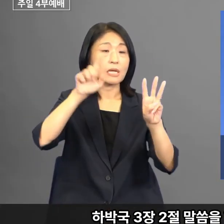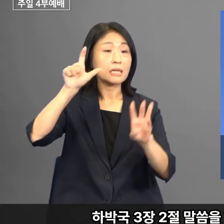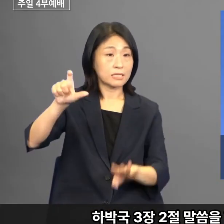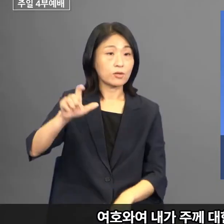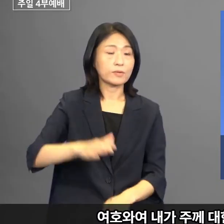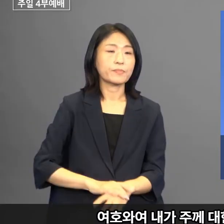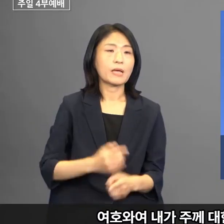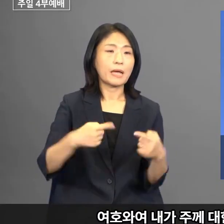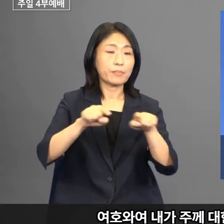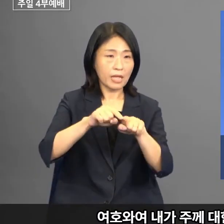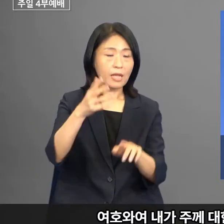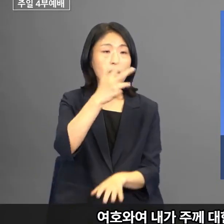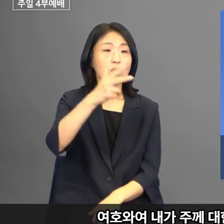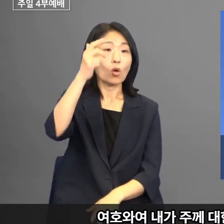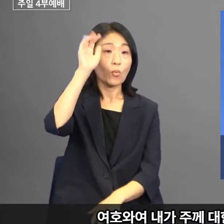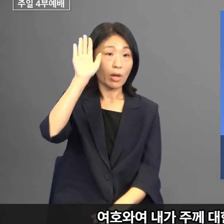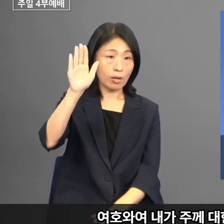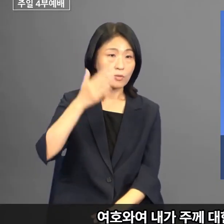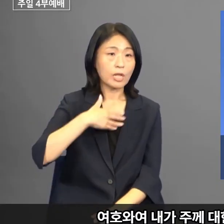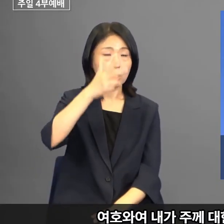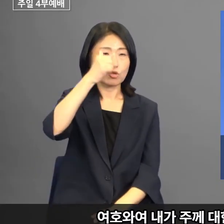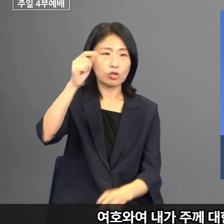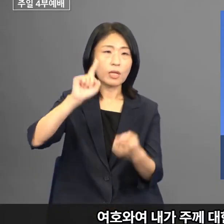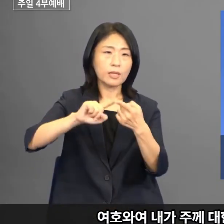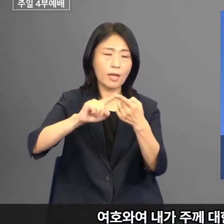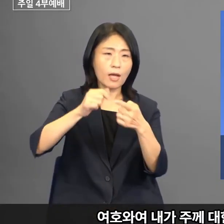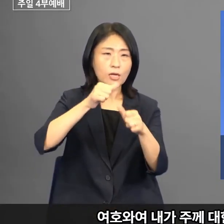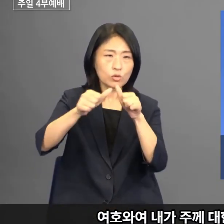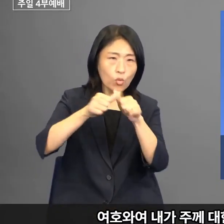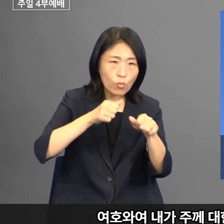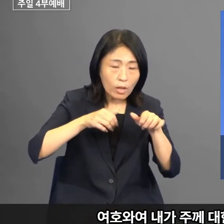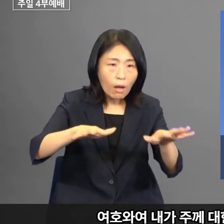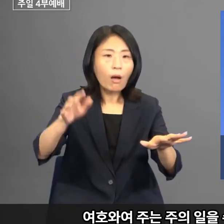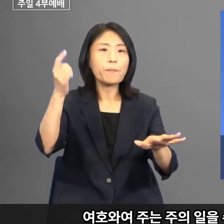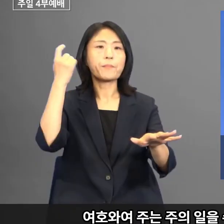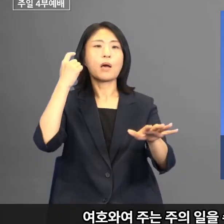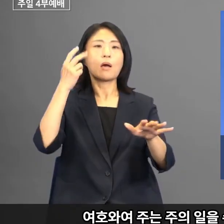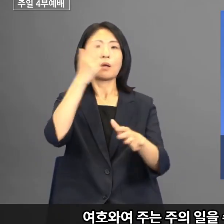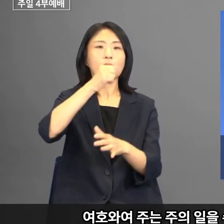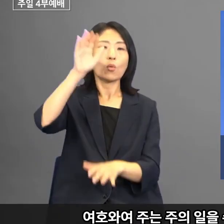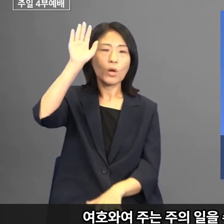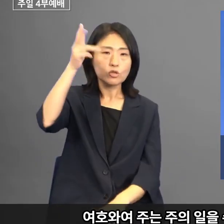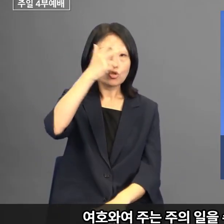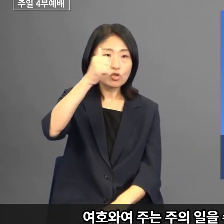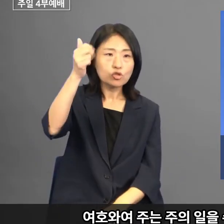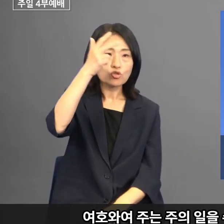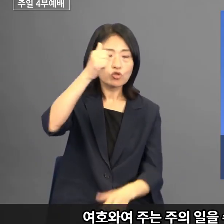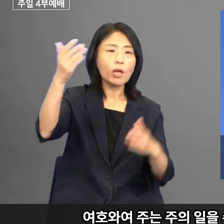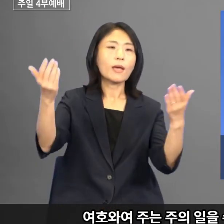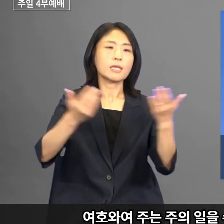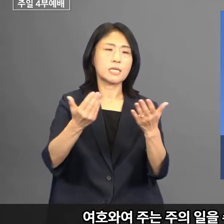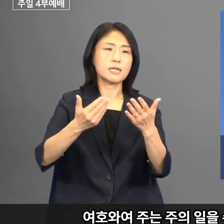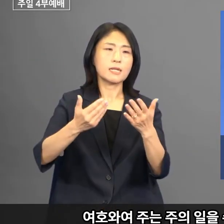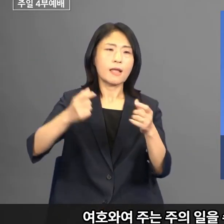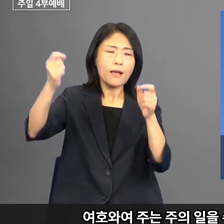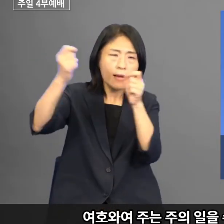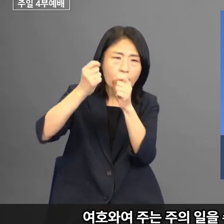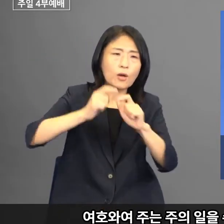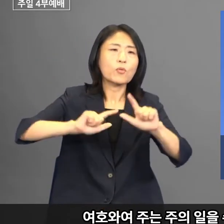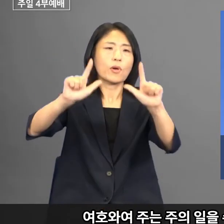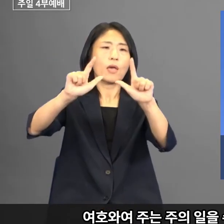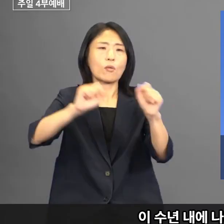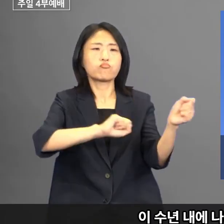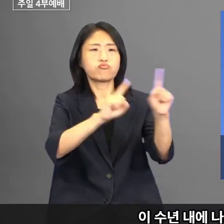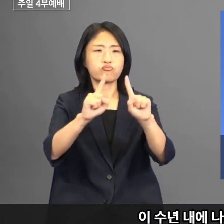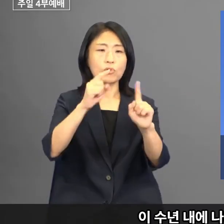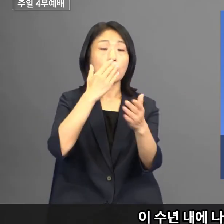시작. 여호와여, 내가 주께 대한 소문을 듣고 놀랐나이다. 여호와여, 주는 주의 일을 수년 내에 부응하게